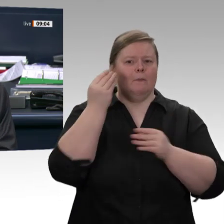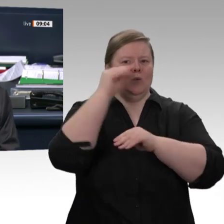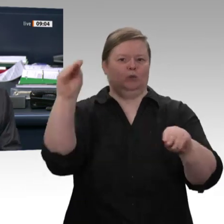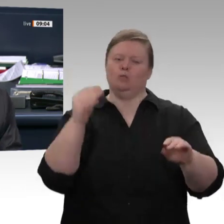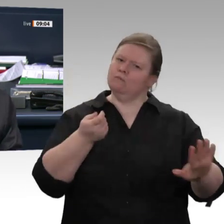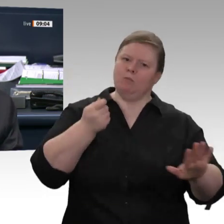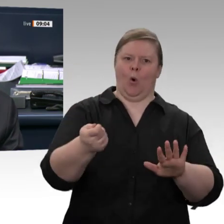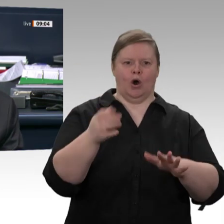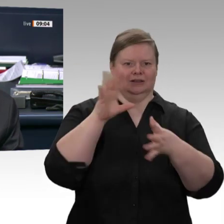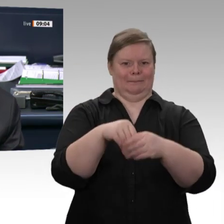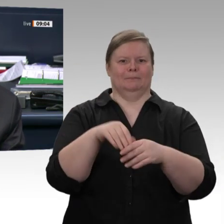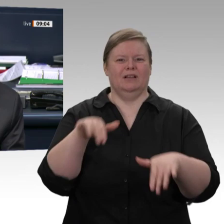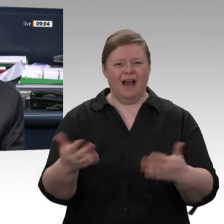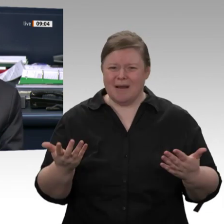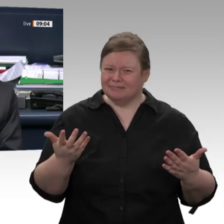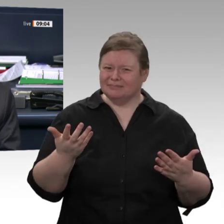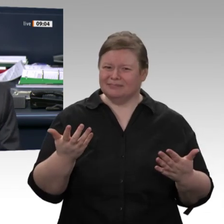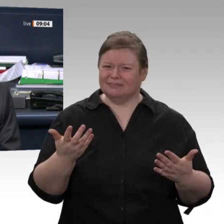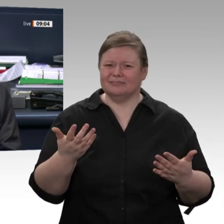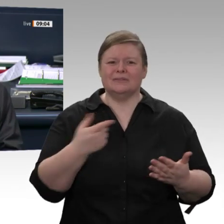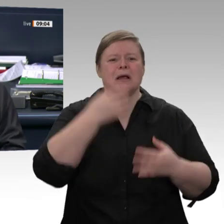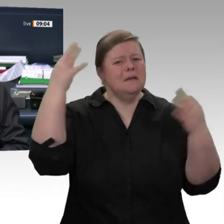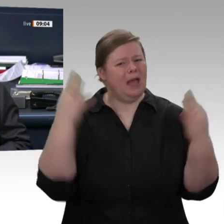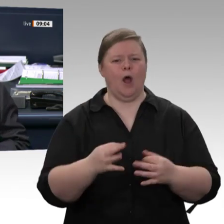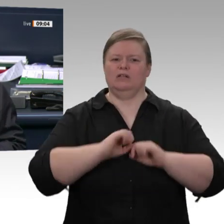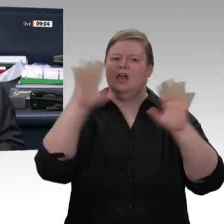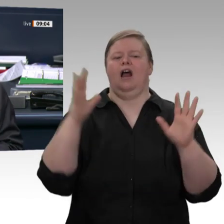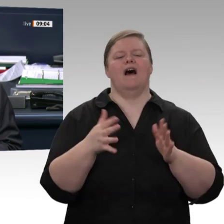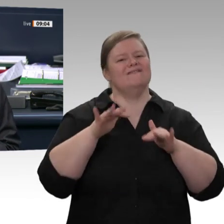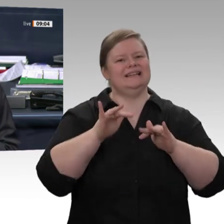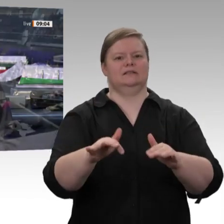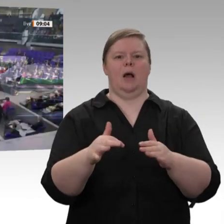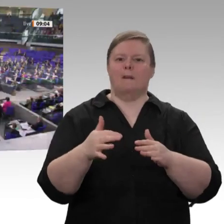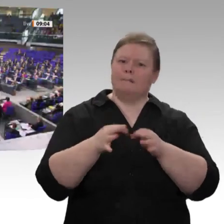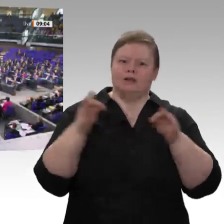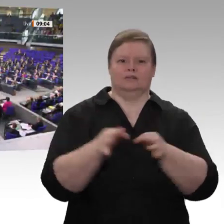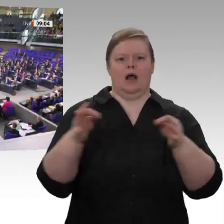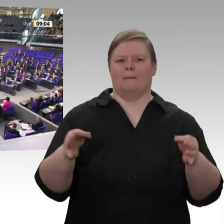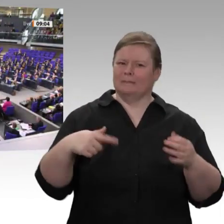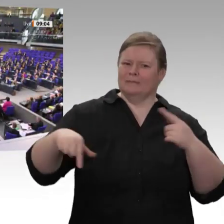jenseits jedes bürgerlichen Anstands und außerhalb unserer demokratischen Ordnung.